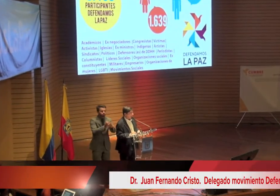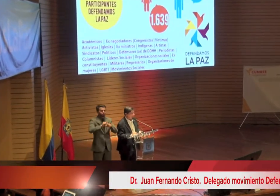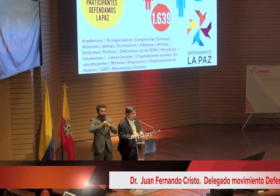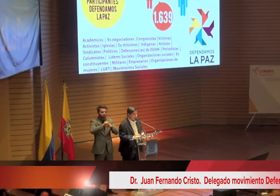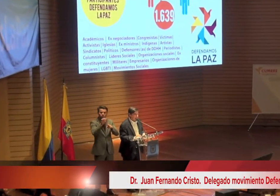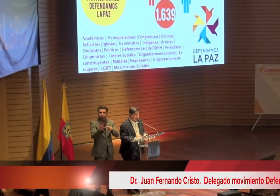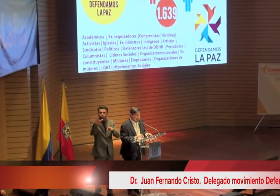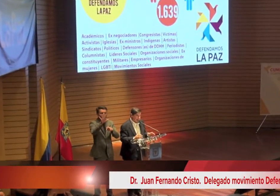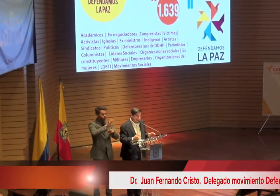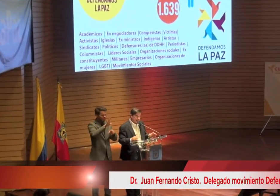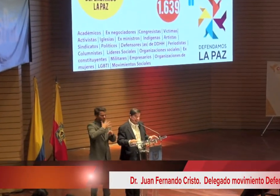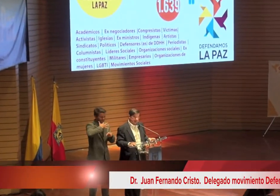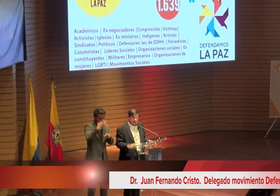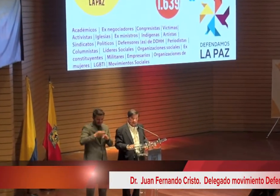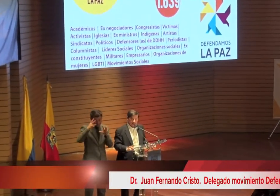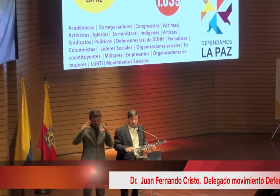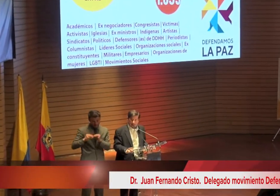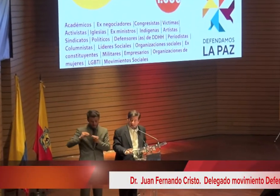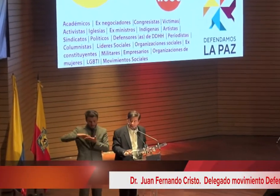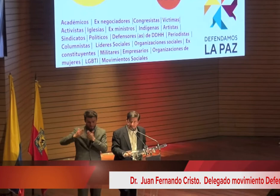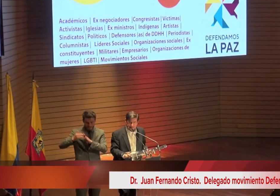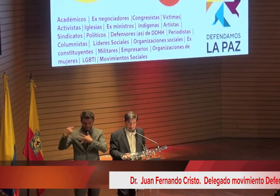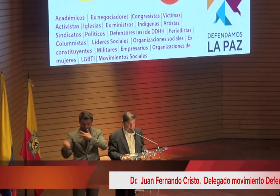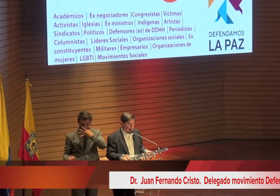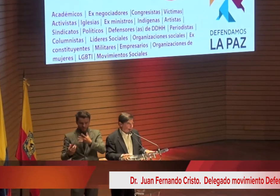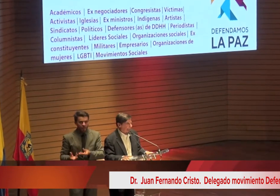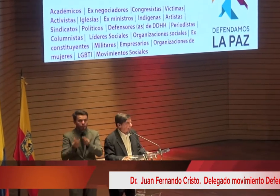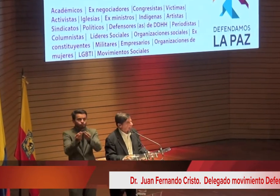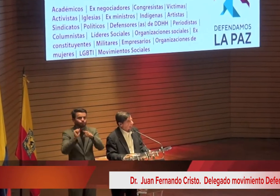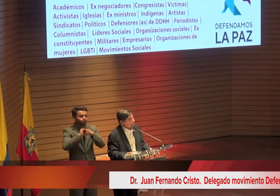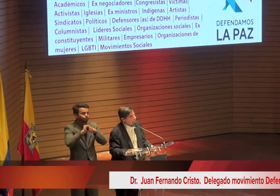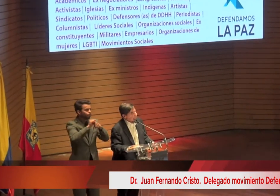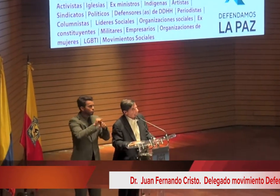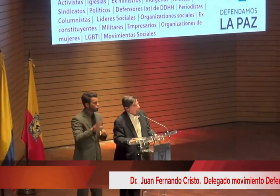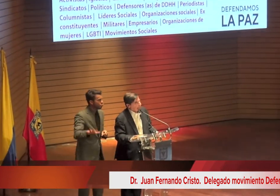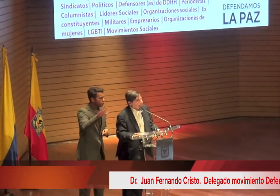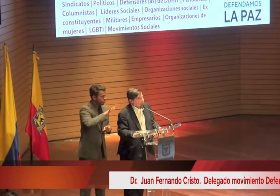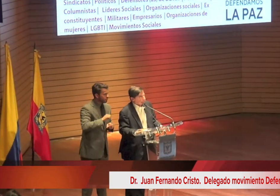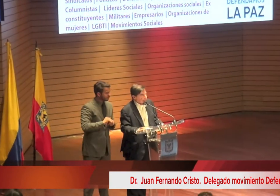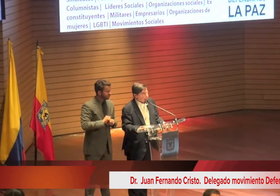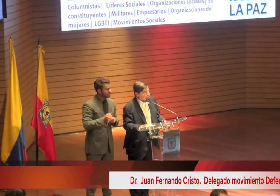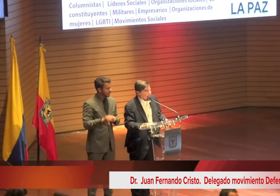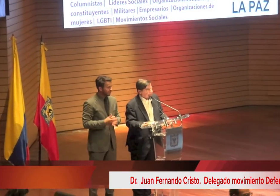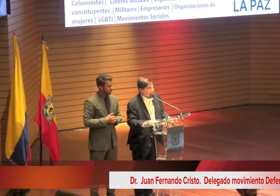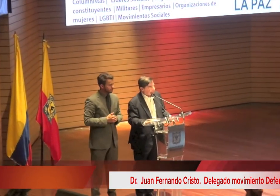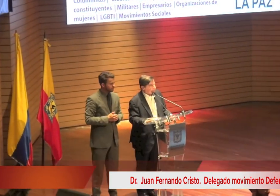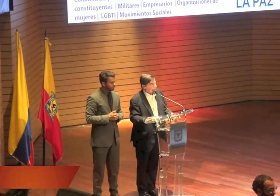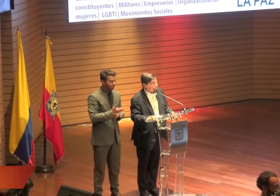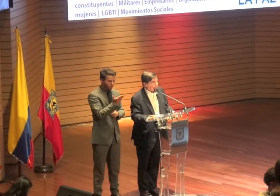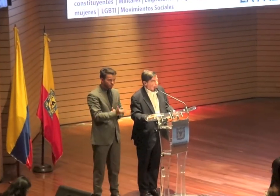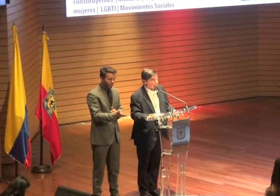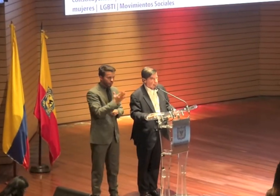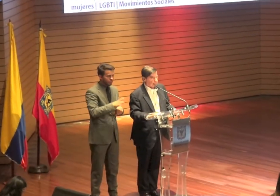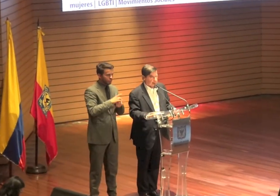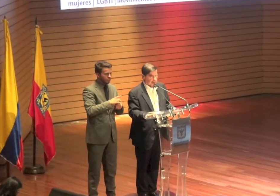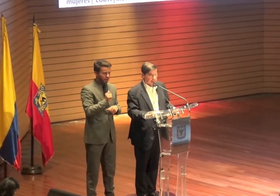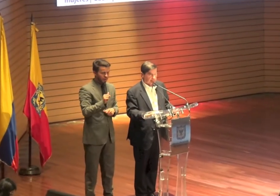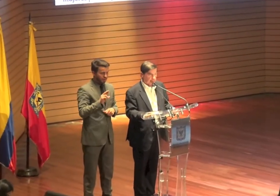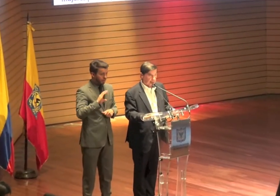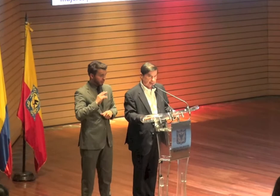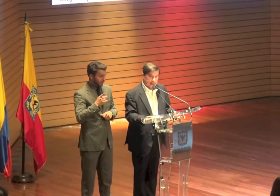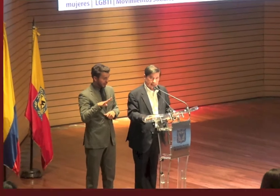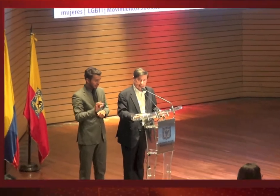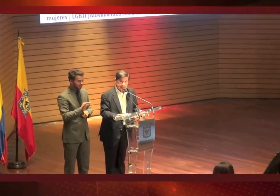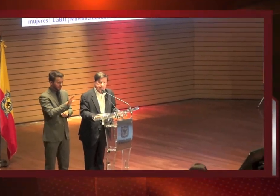territorial. Y esa implementación de la paz territorial, doctor Archila, tiene unos